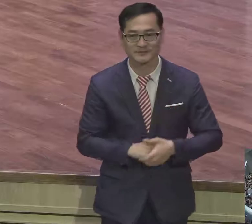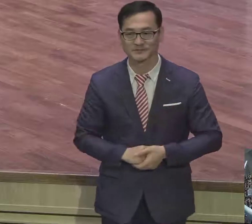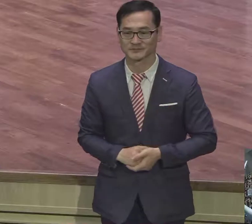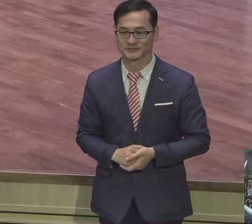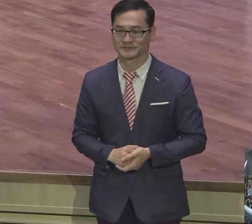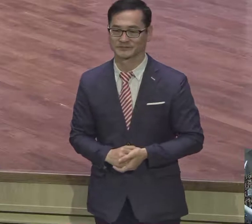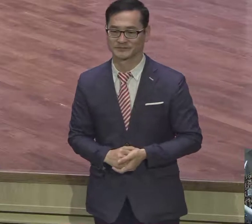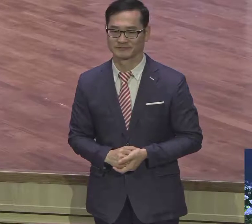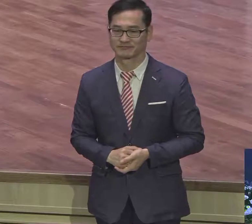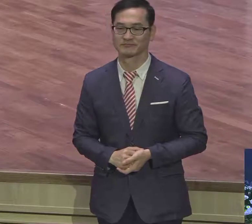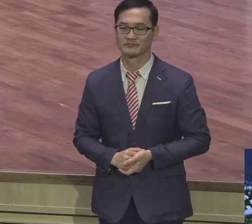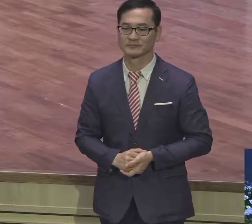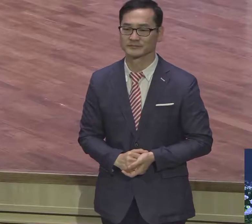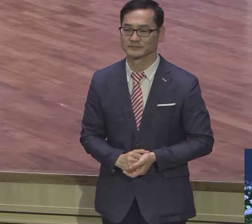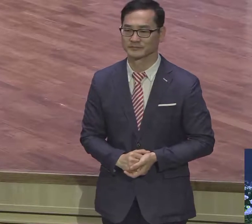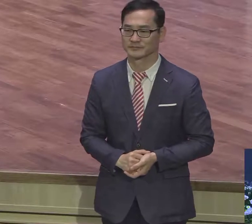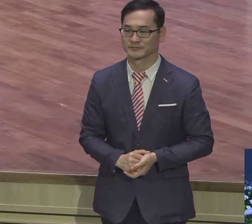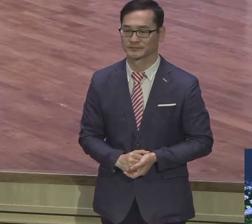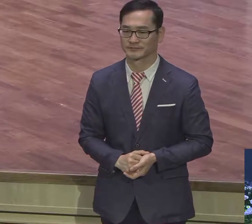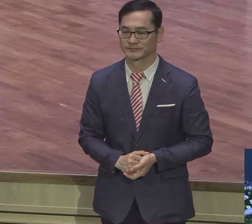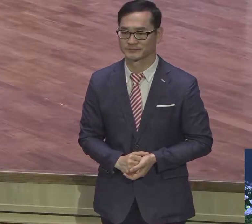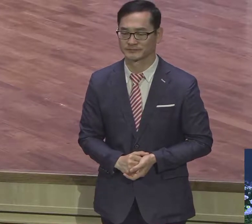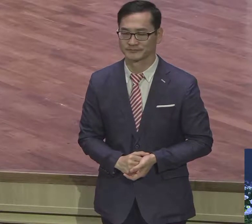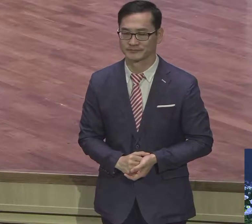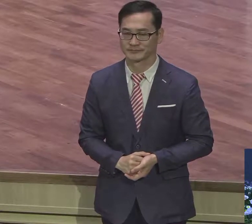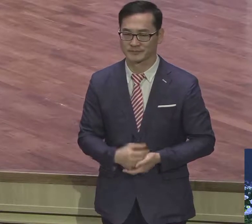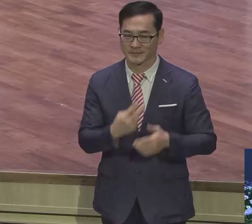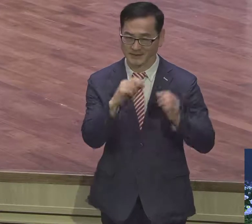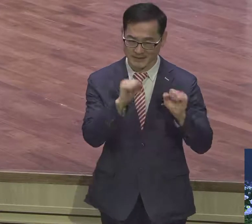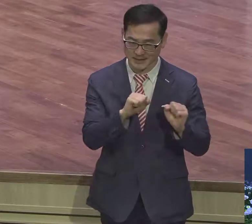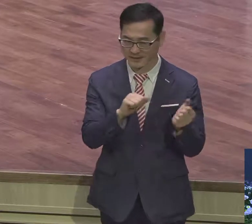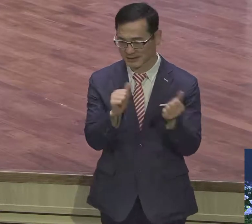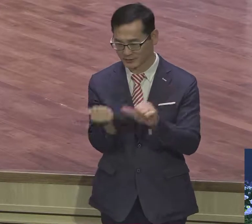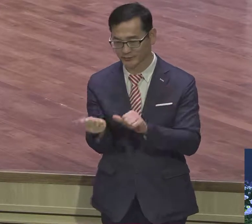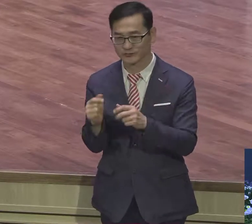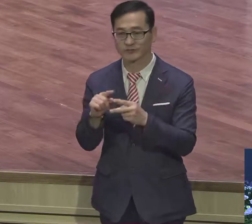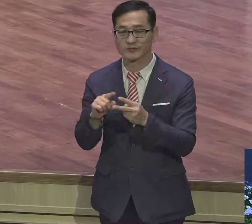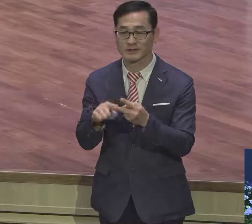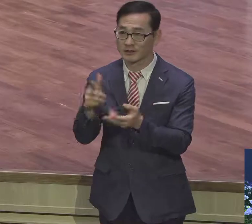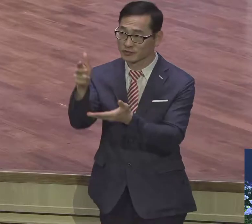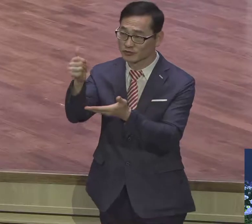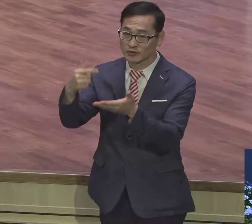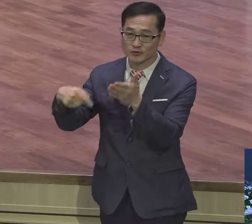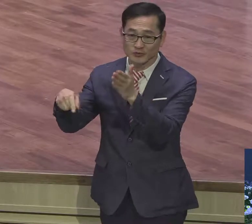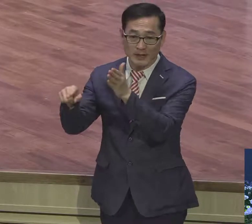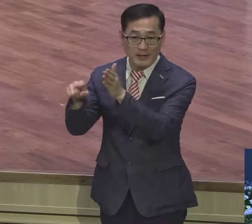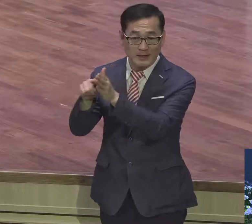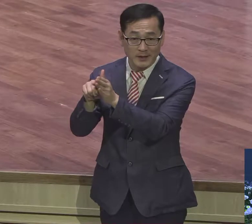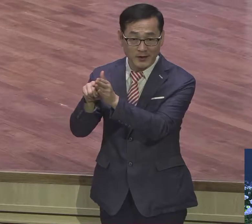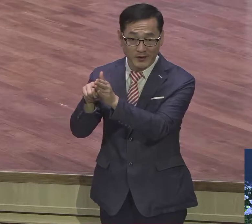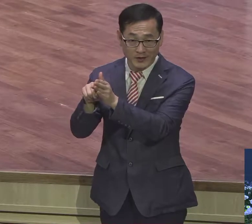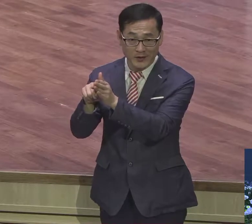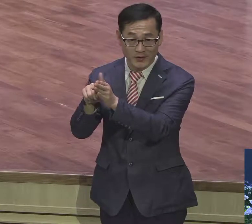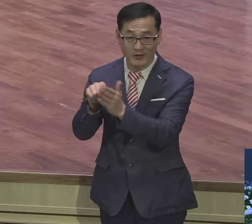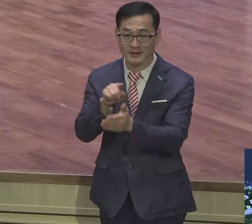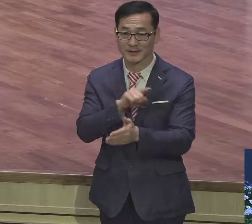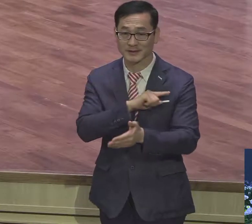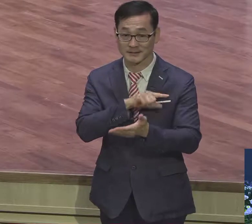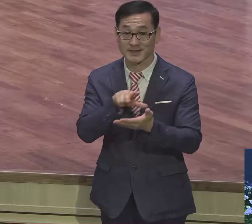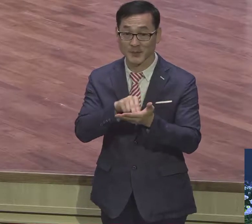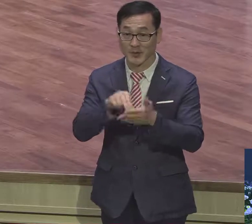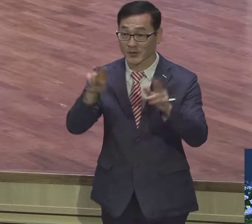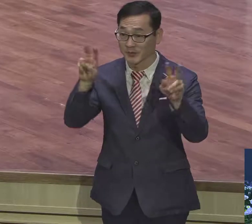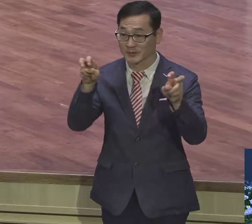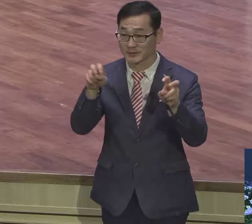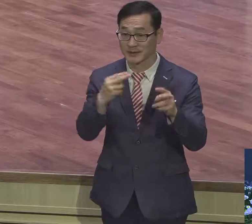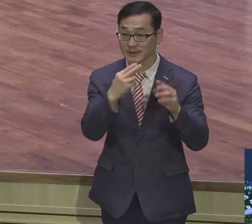이대로 말씀 가지고 사나 주구나 주를 위하여 사나 주구나 주를